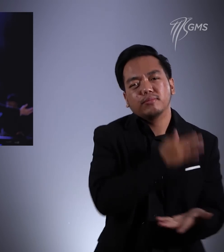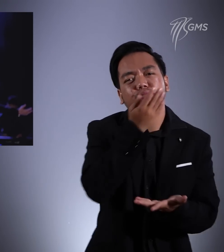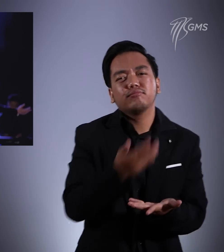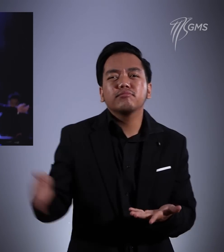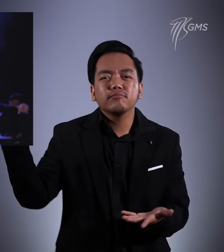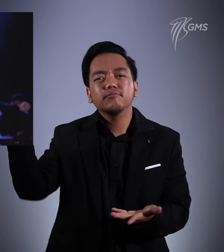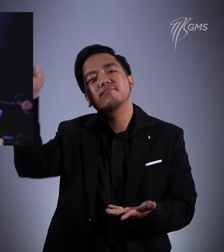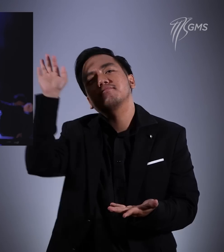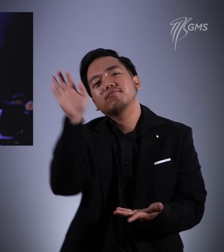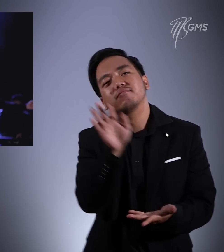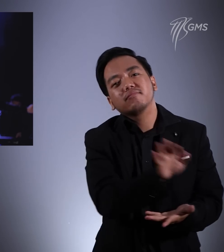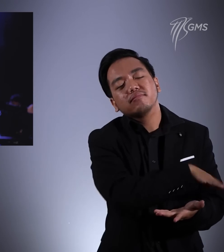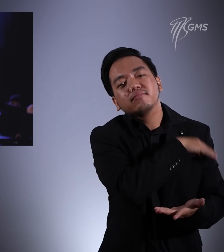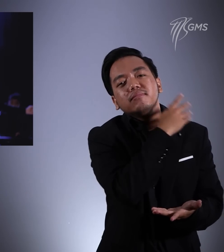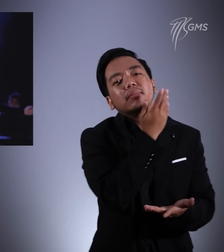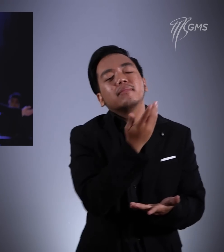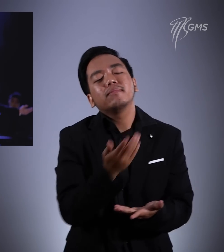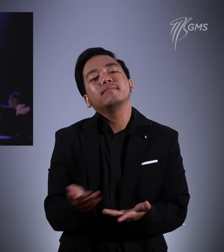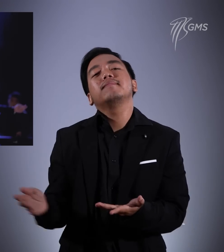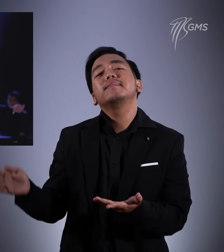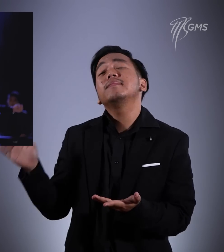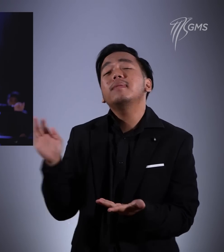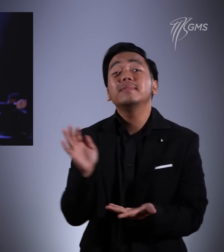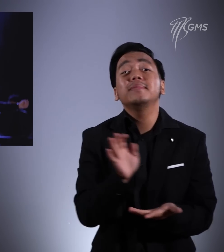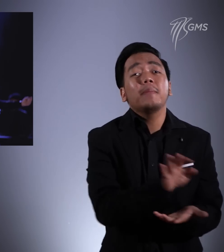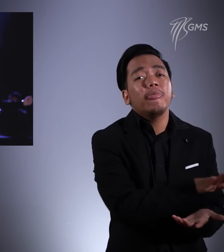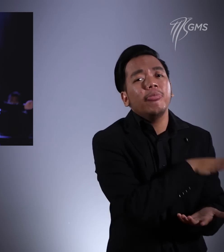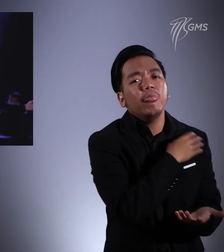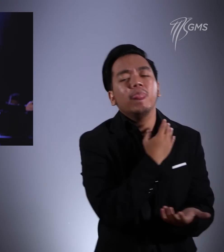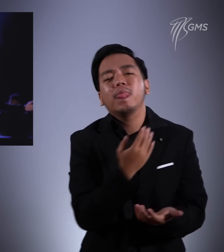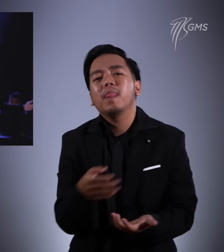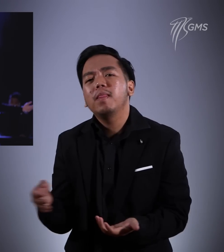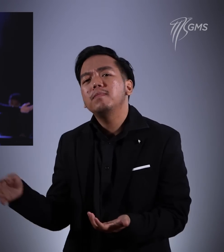sandararaya sandararamu. Iyararabaya sandararabaya se.